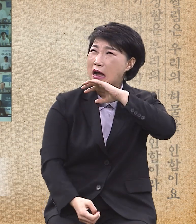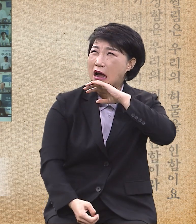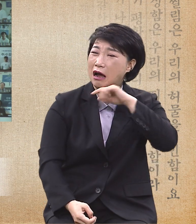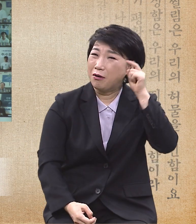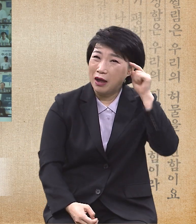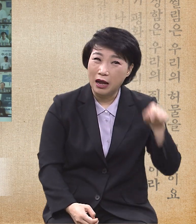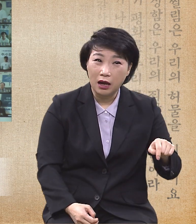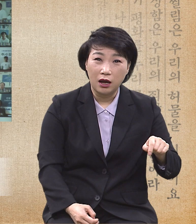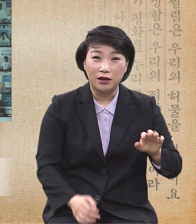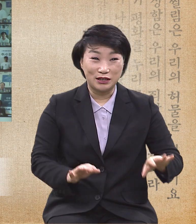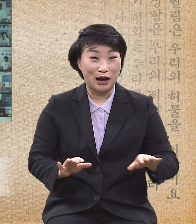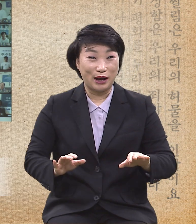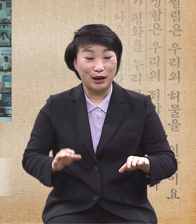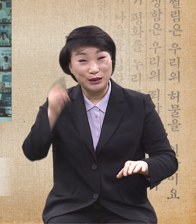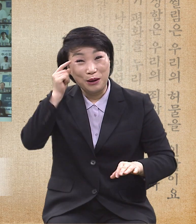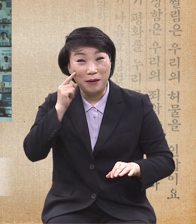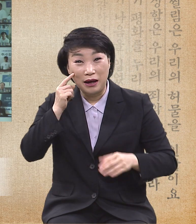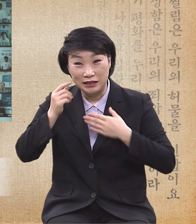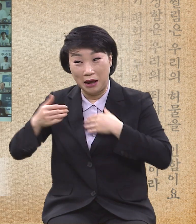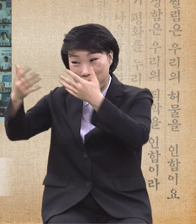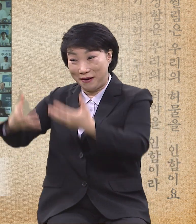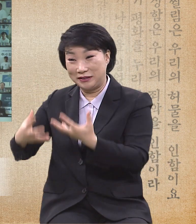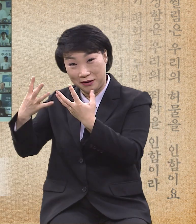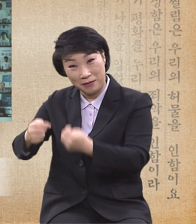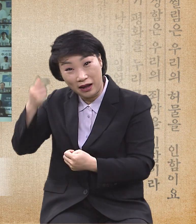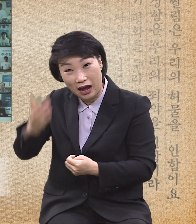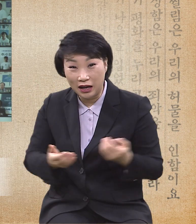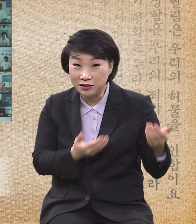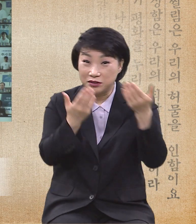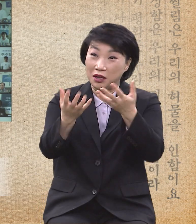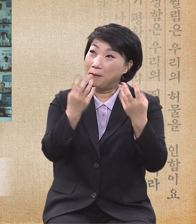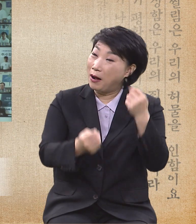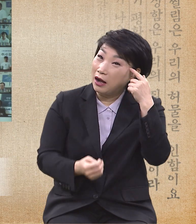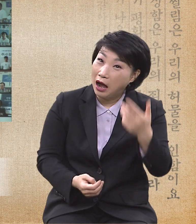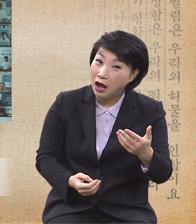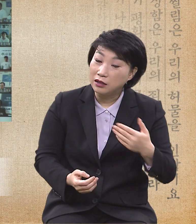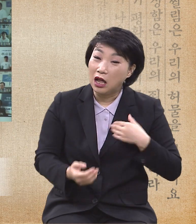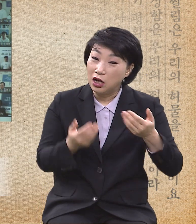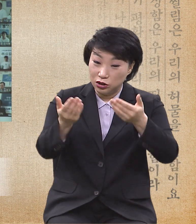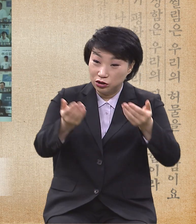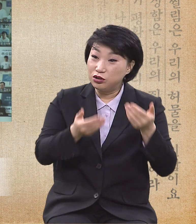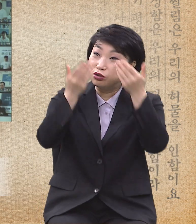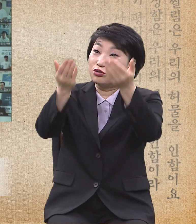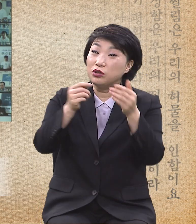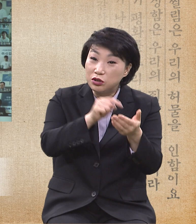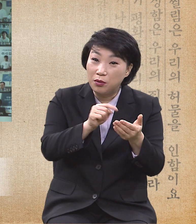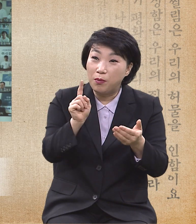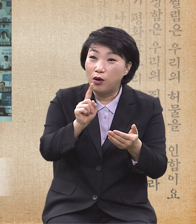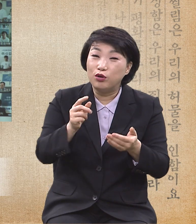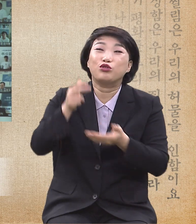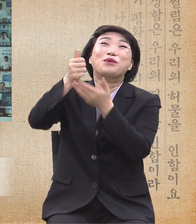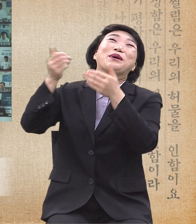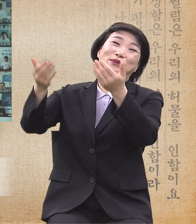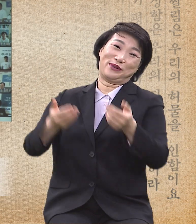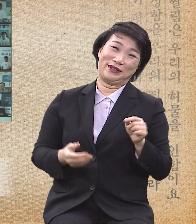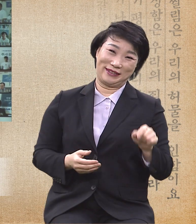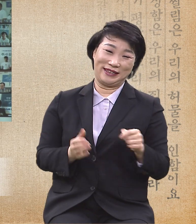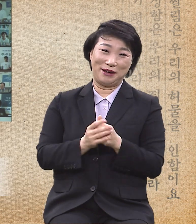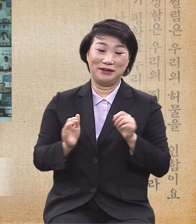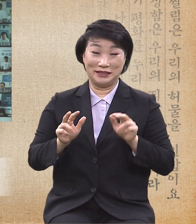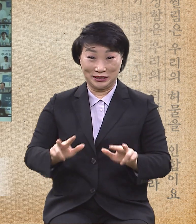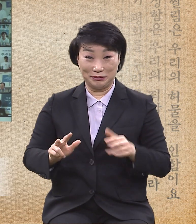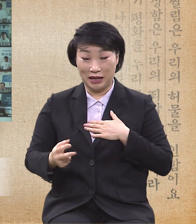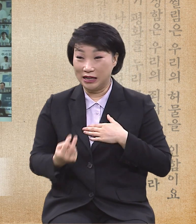받는 것이 많아요, 드린 것이 많아요. 드릴 수 있는 것도 주님이 주신 것이요. 내가